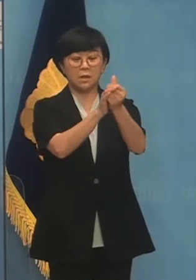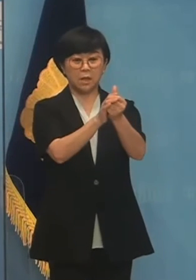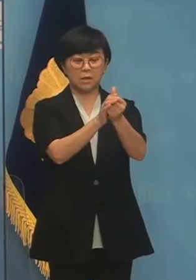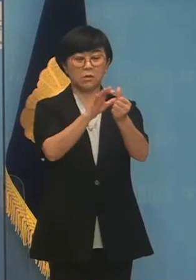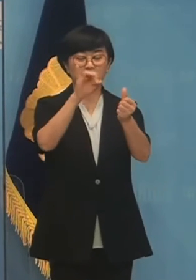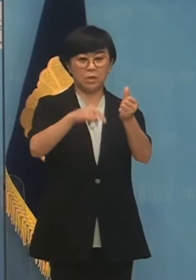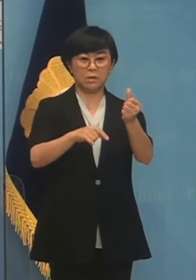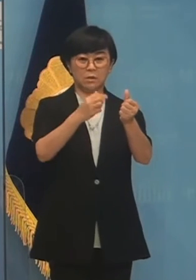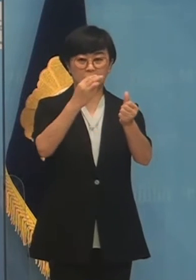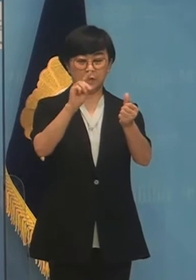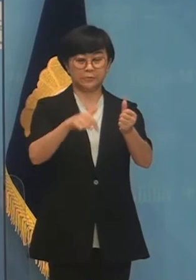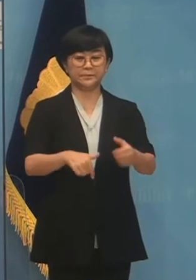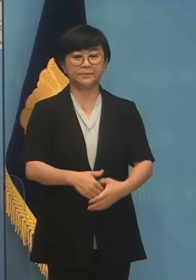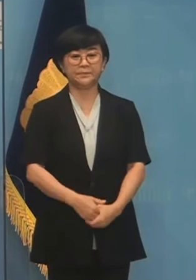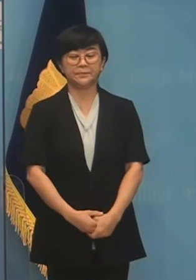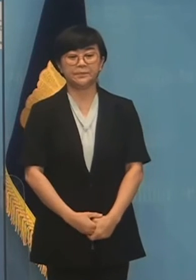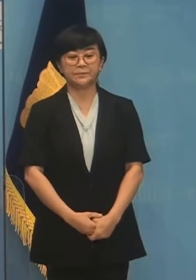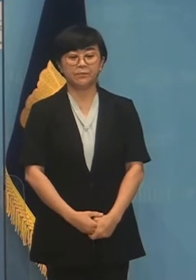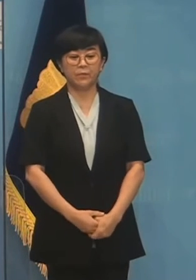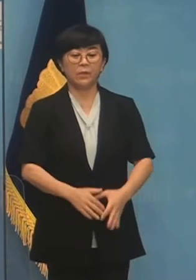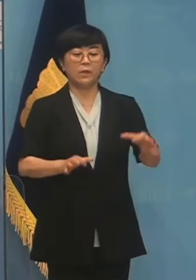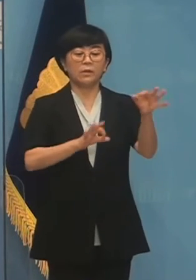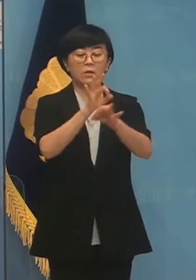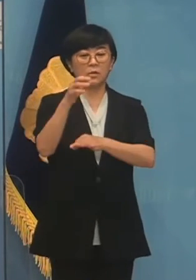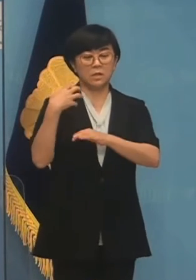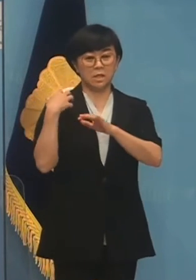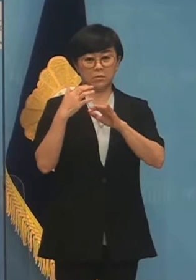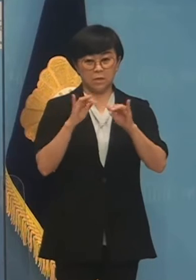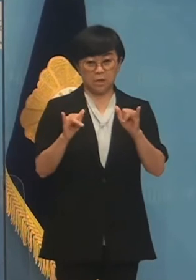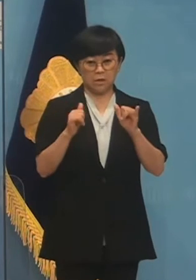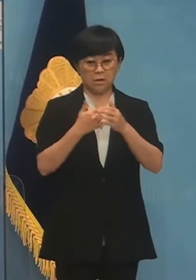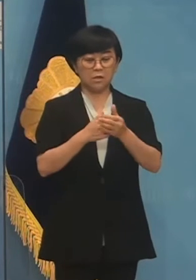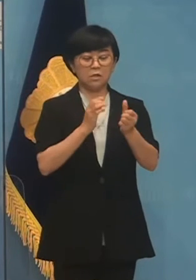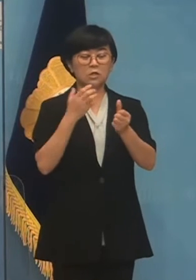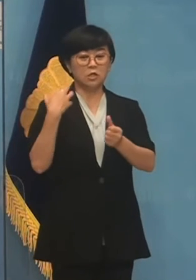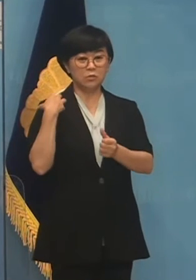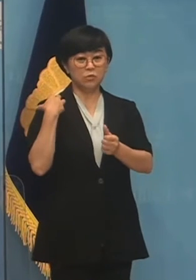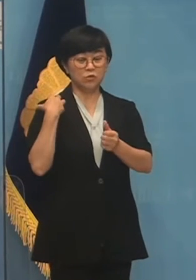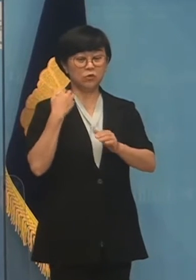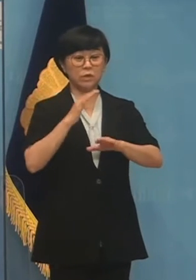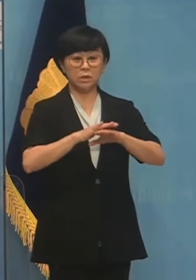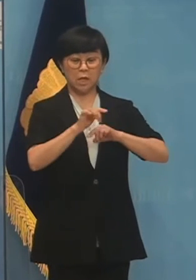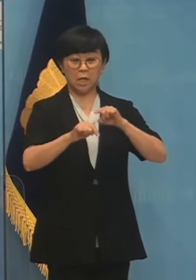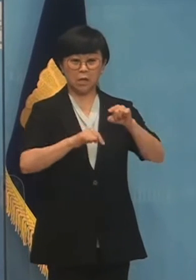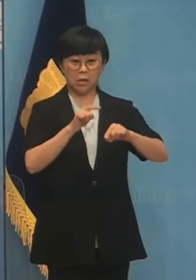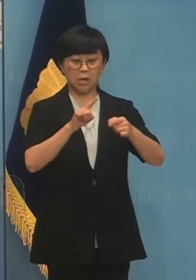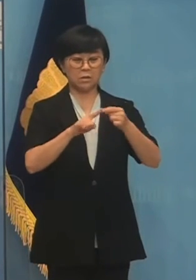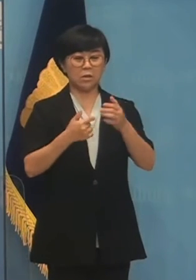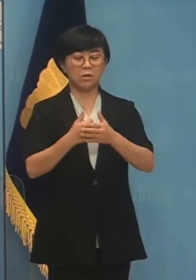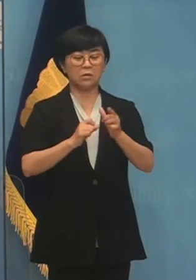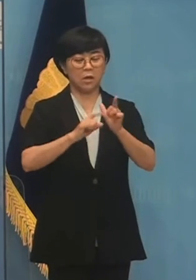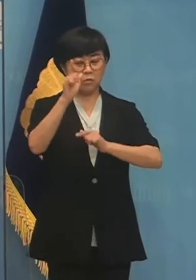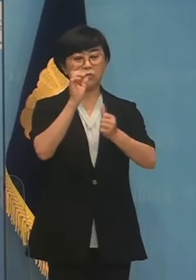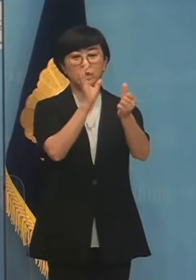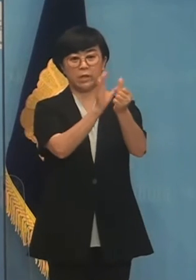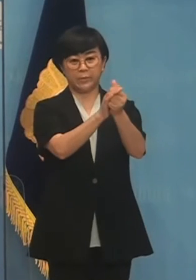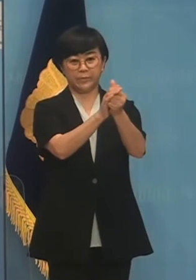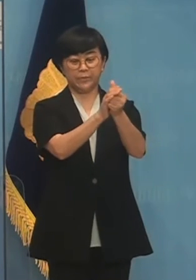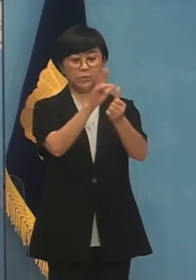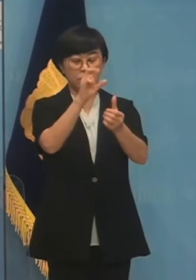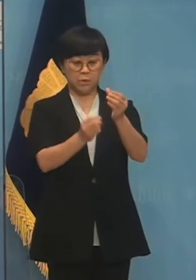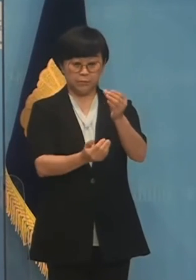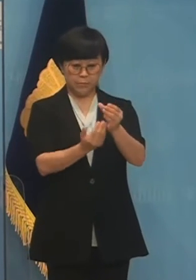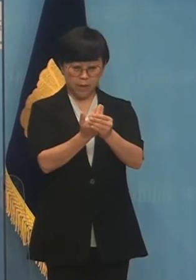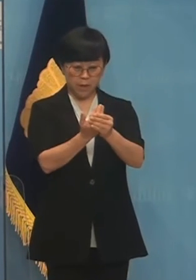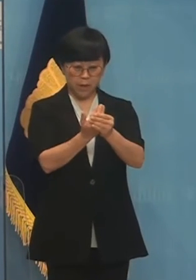있습니다. 이렇게 되면 경영 책임자들은 의무이행에 관한 점검을 대부분 위탁을 하게 될 것이고 문제